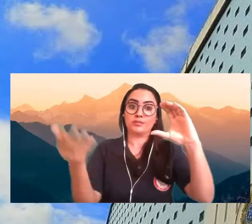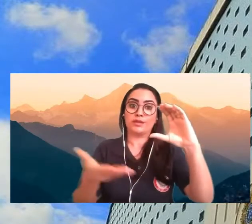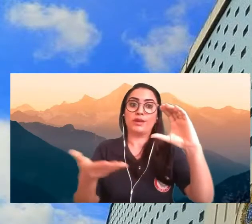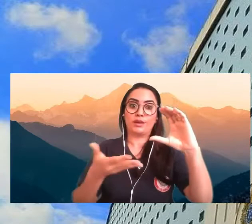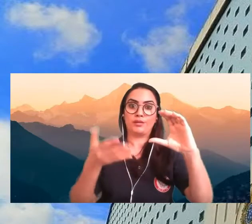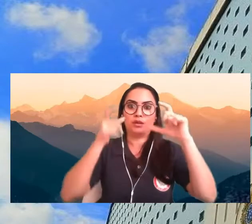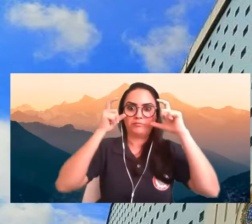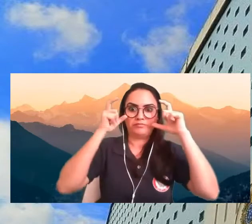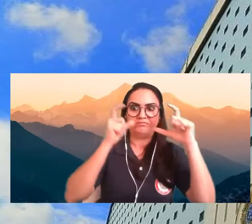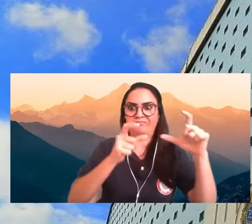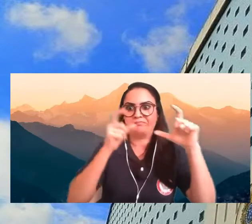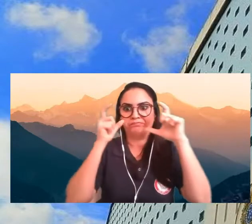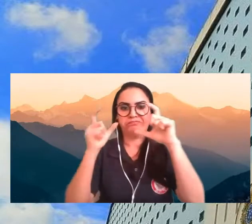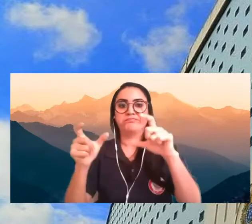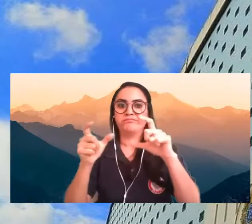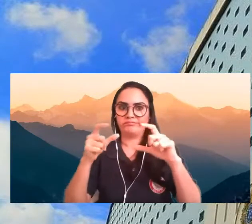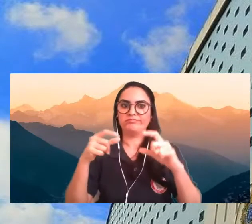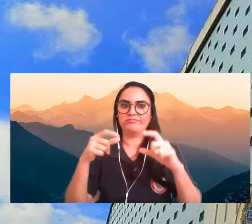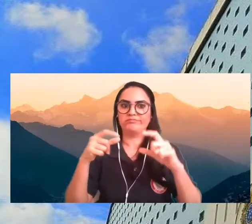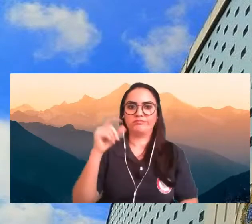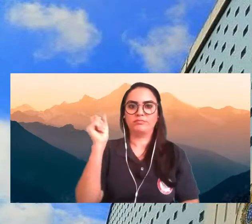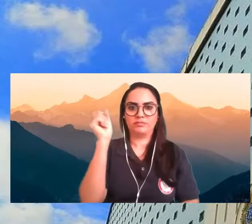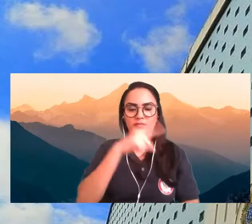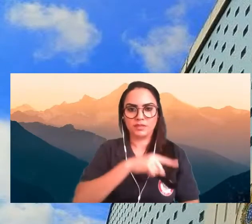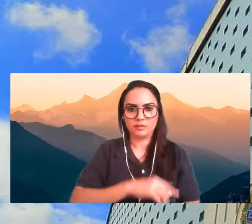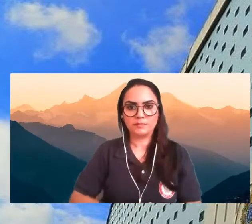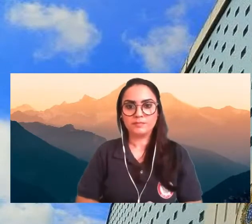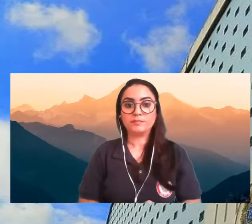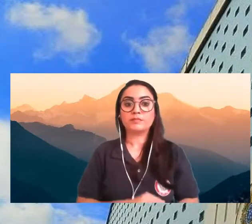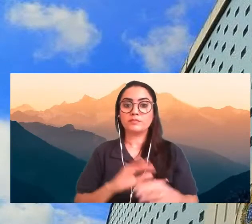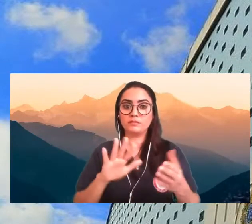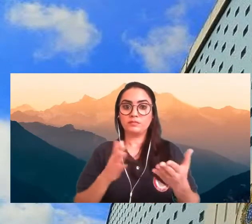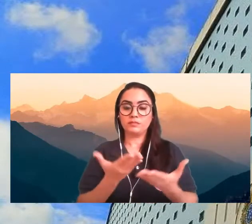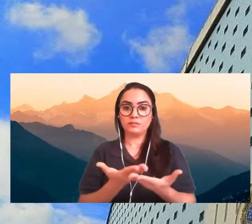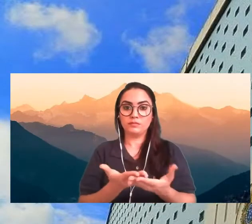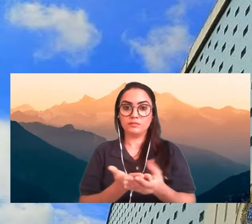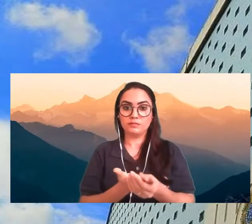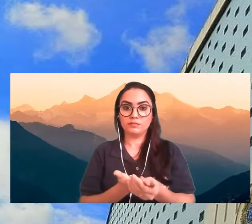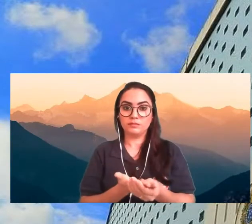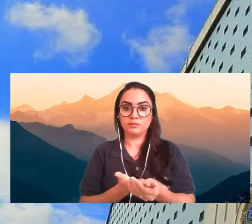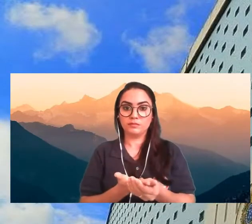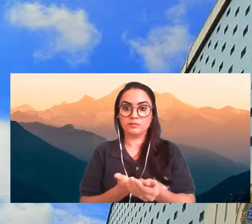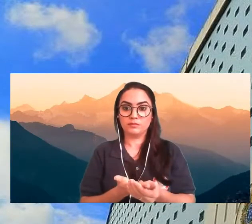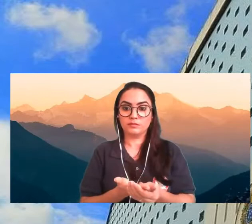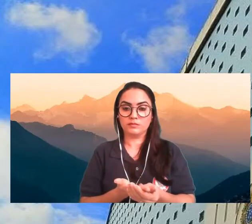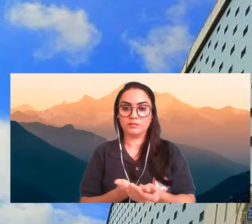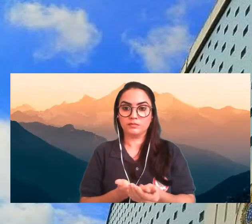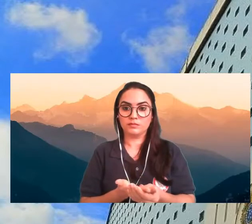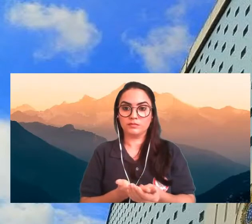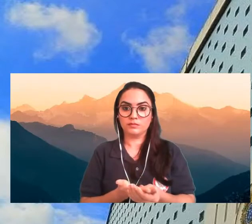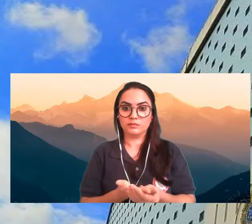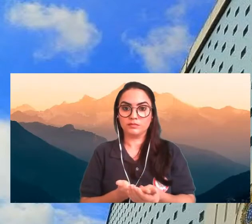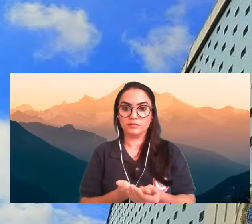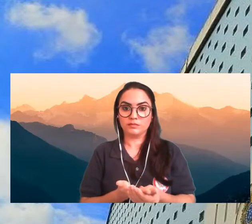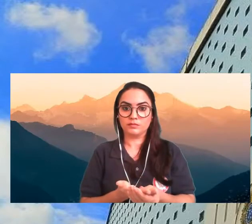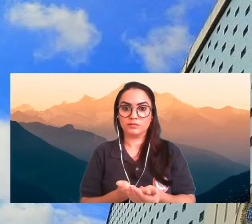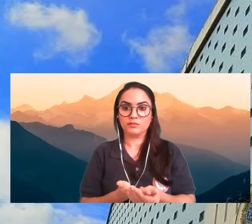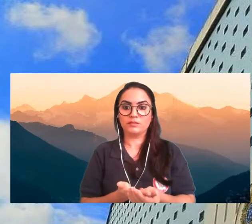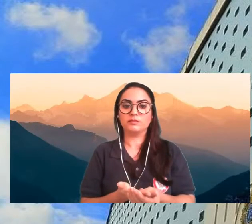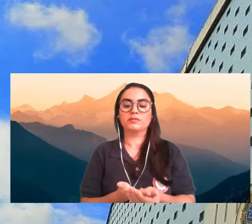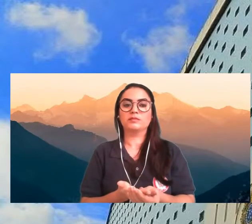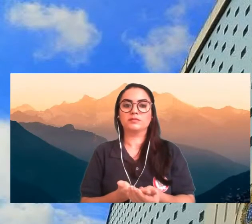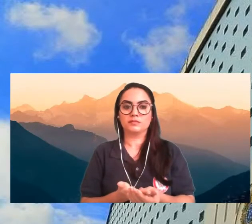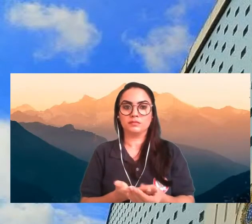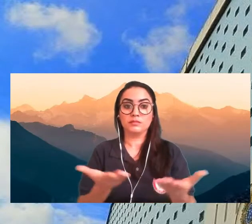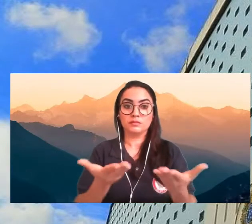É também, o inciso quinto diz, estimula a adoção da pesquisa como princípio pedagógico, presente um